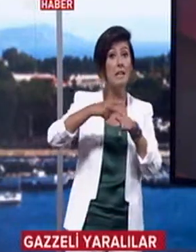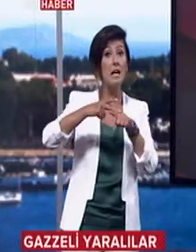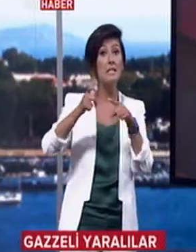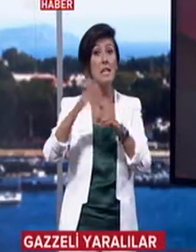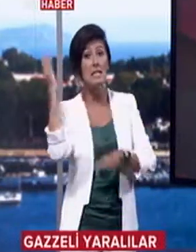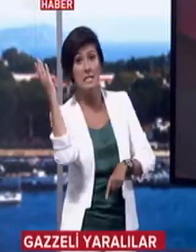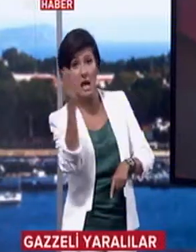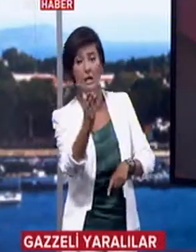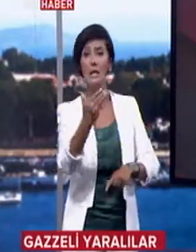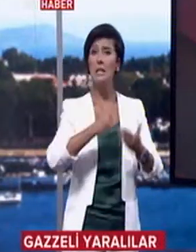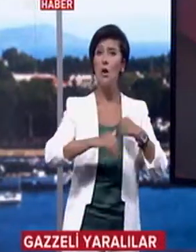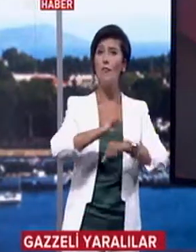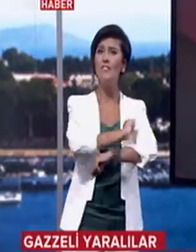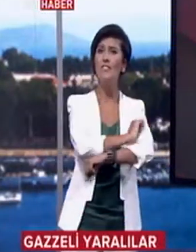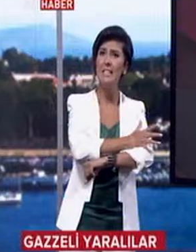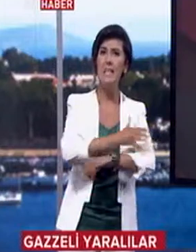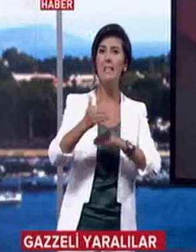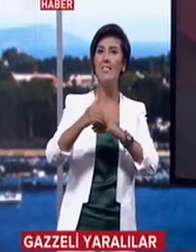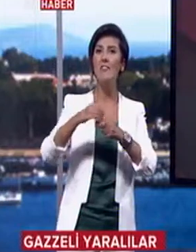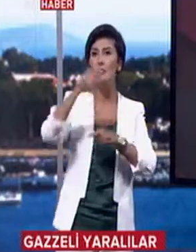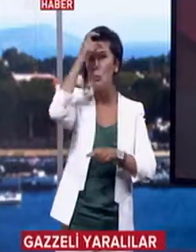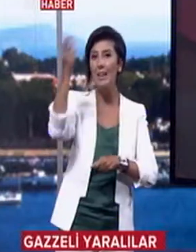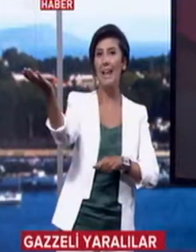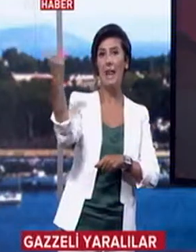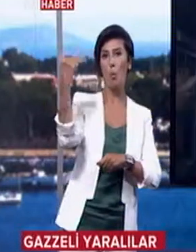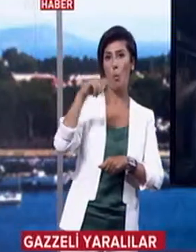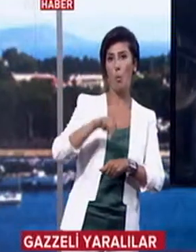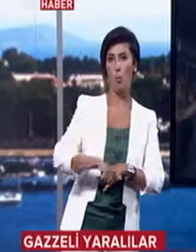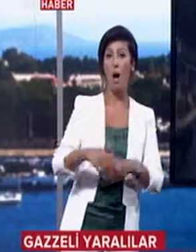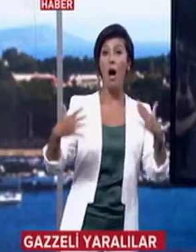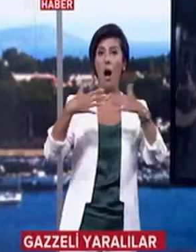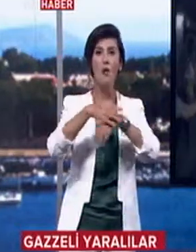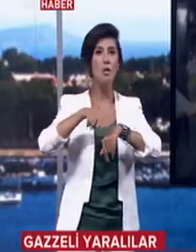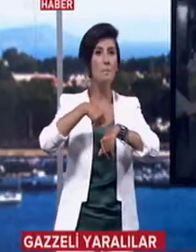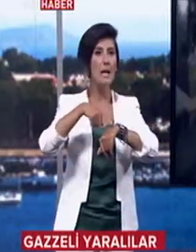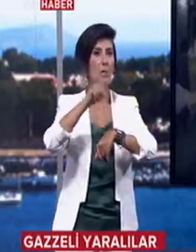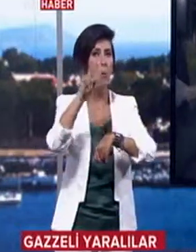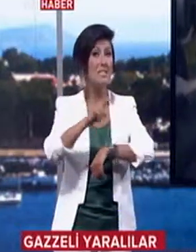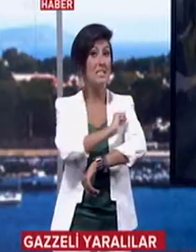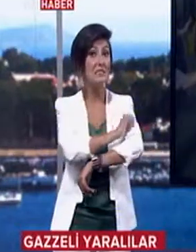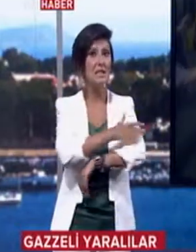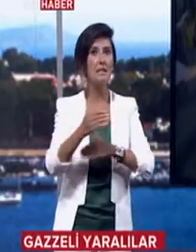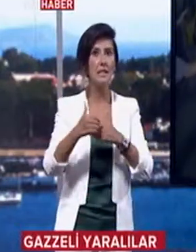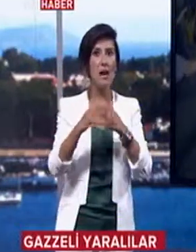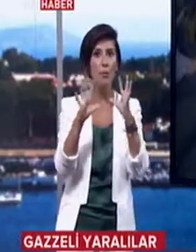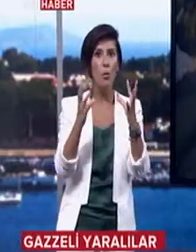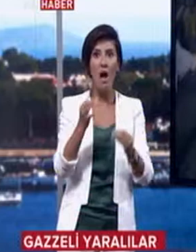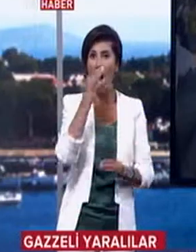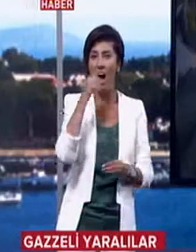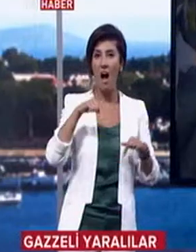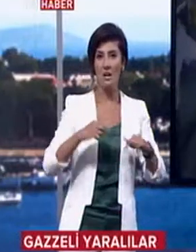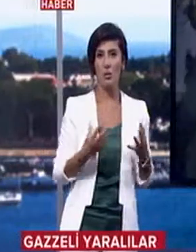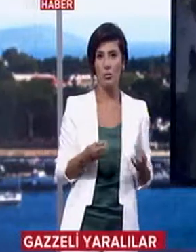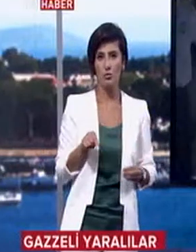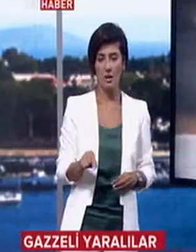İsrail'in Gazze'ye yönelik saldırılarında yaralanan Filistinliler tedavi için Türkiye'ye getiriliyor. Akşam saatlerinde 18 Filistinli tedavi edilmek